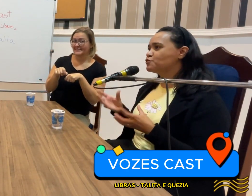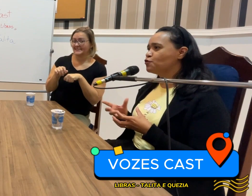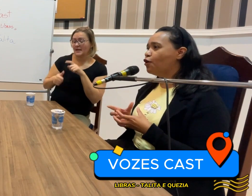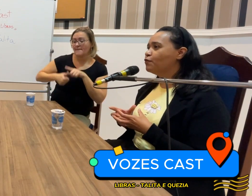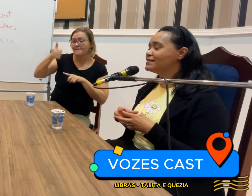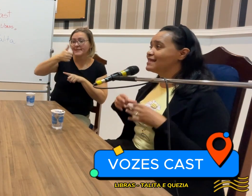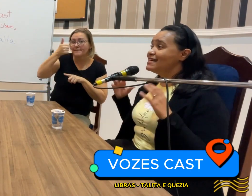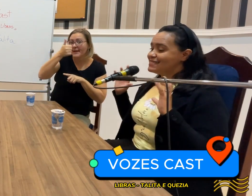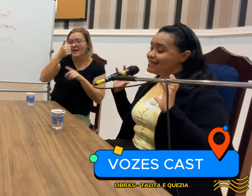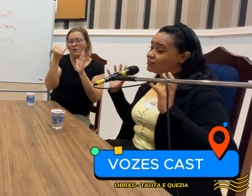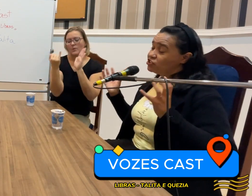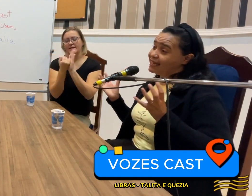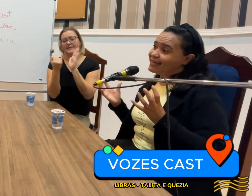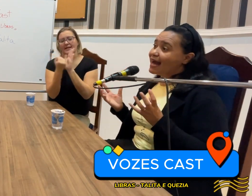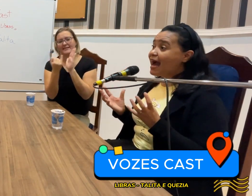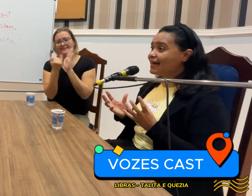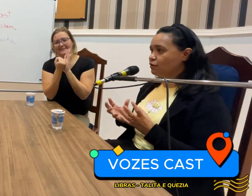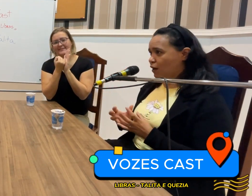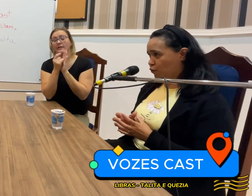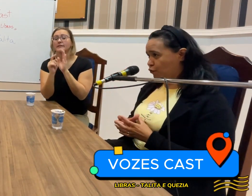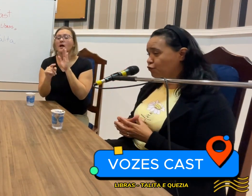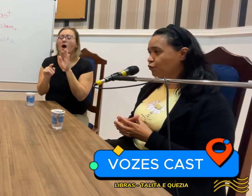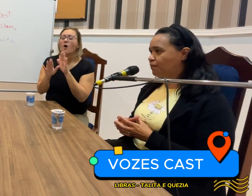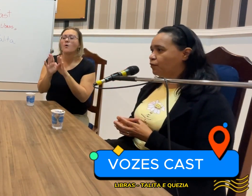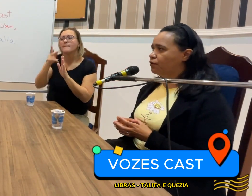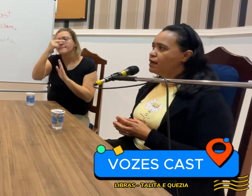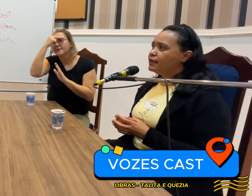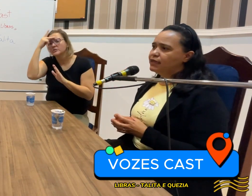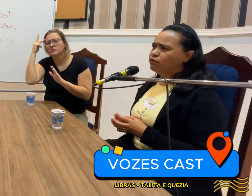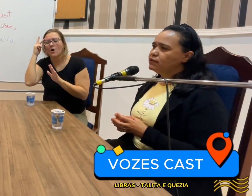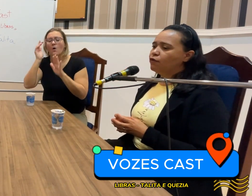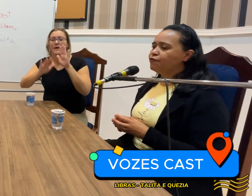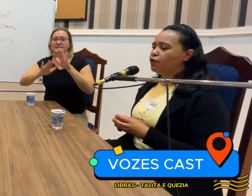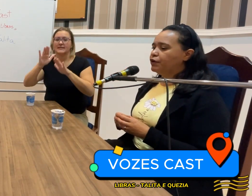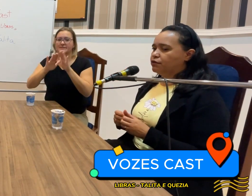muitas pessoas se achegaram ao grupo,